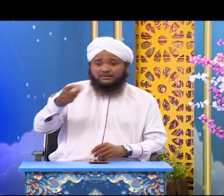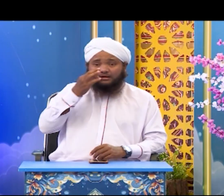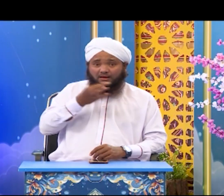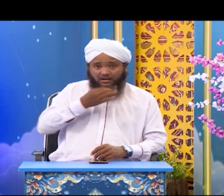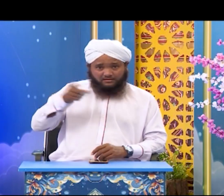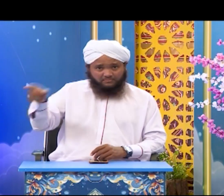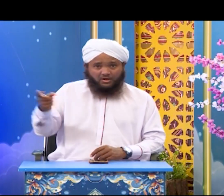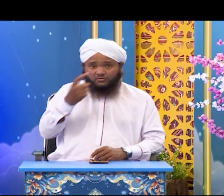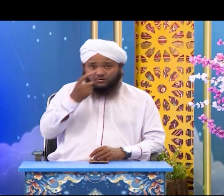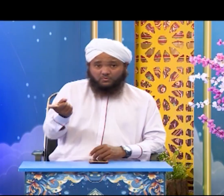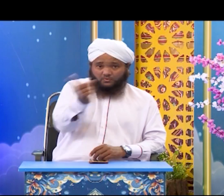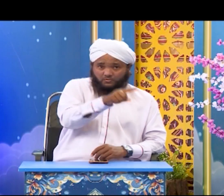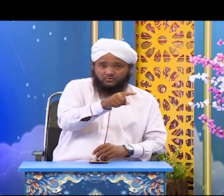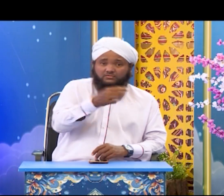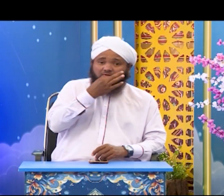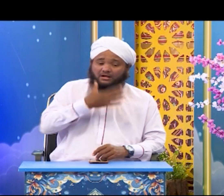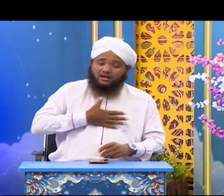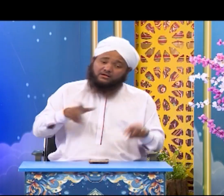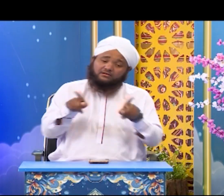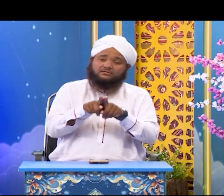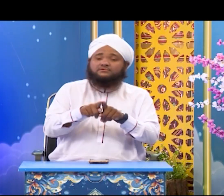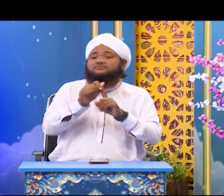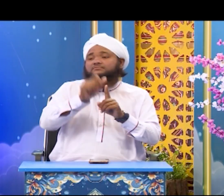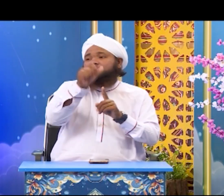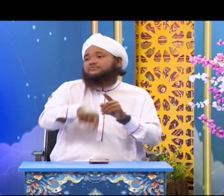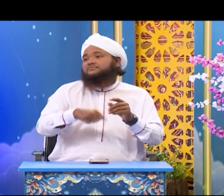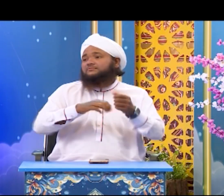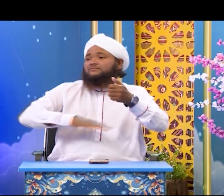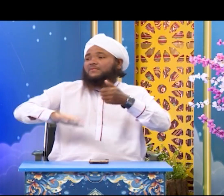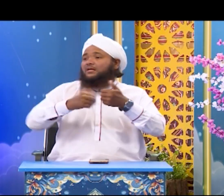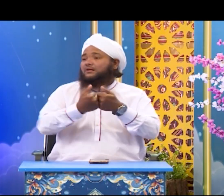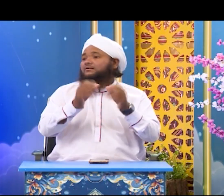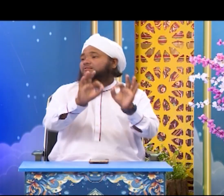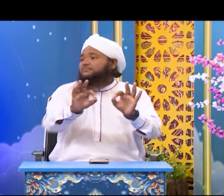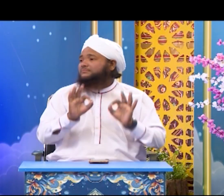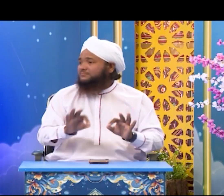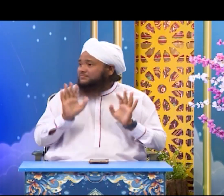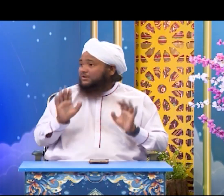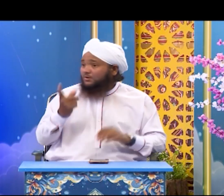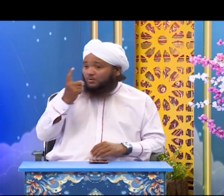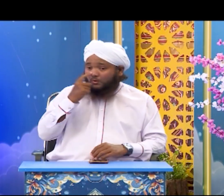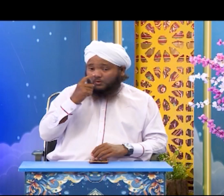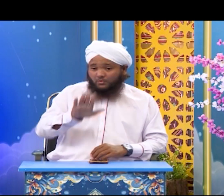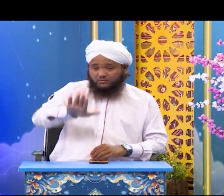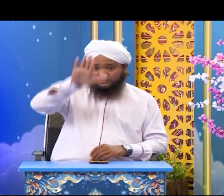کی حفاظت کے لیے احکامات خداوندی نازل ہوئے۔ عورتوں کو مالکانہ حقوق حاصل ہو گئے۔